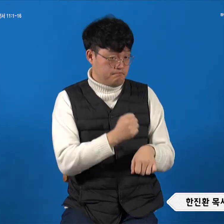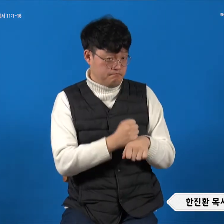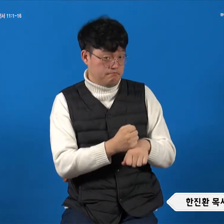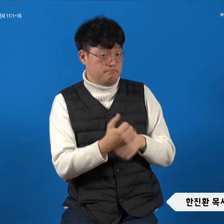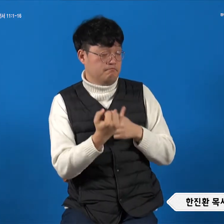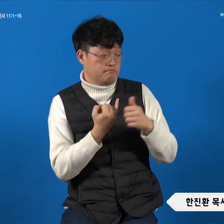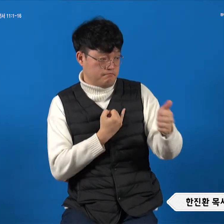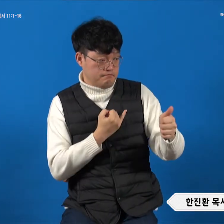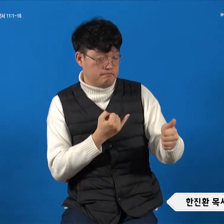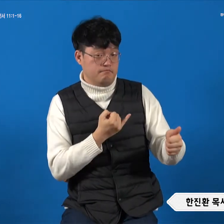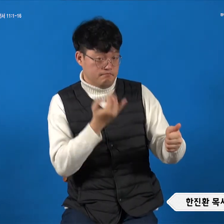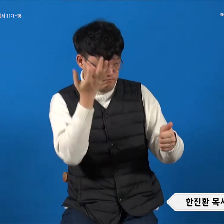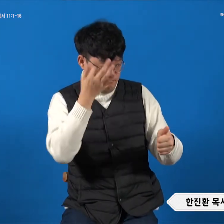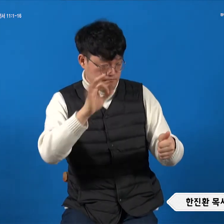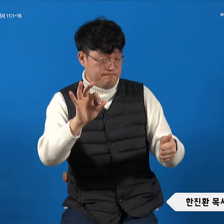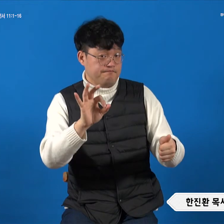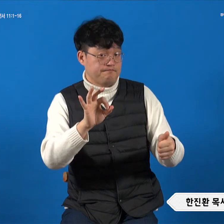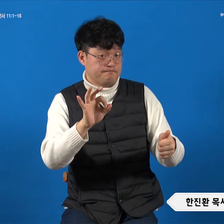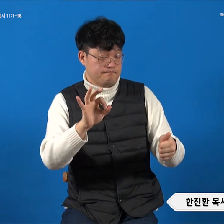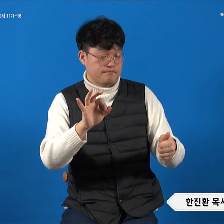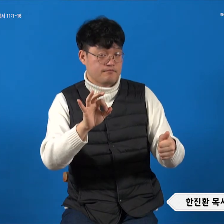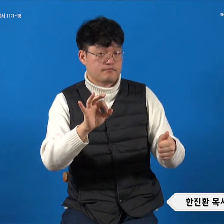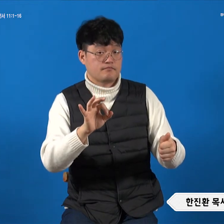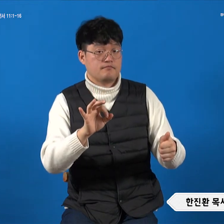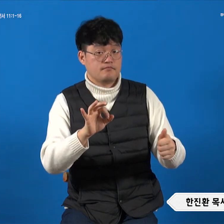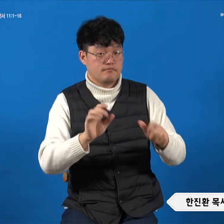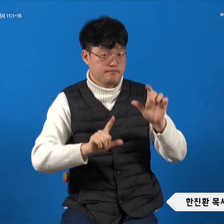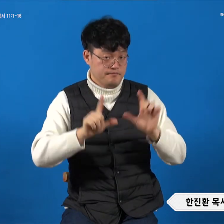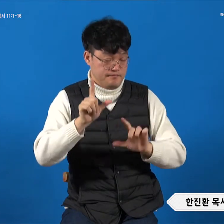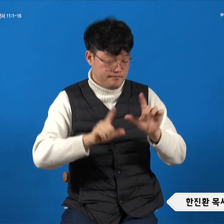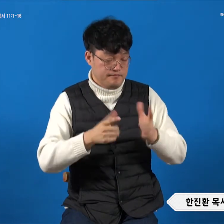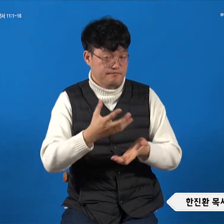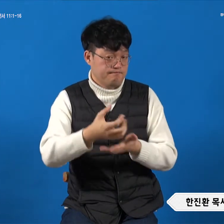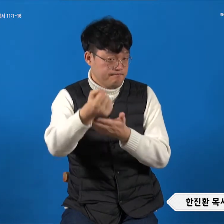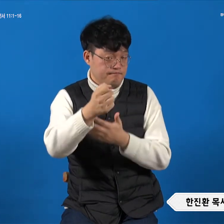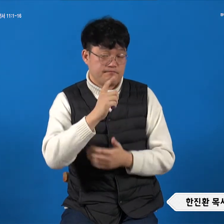존중과 남편을 세워주는 그런 자세를 가지라는 것입니다.